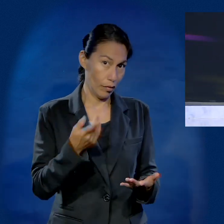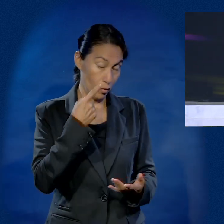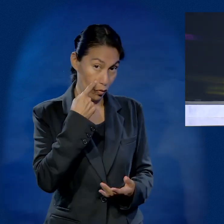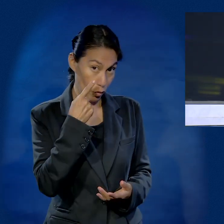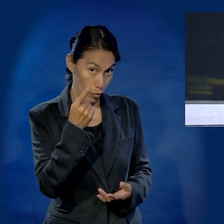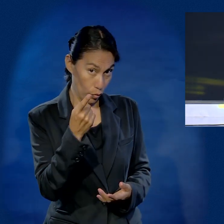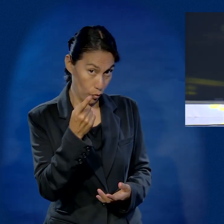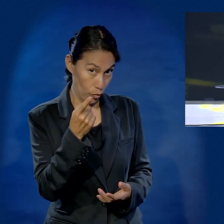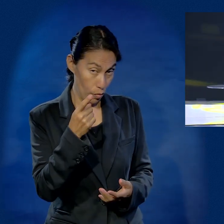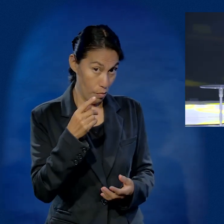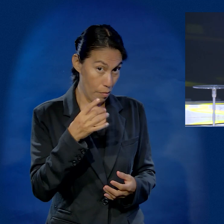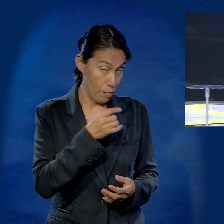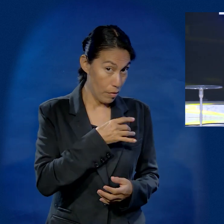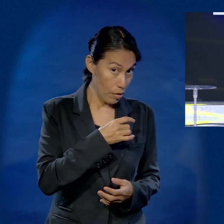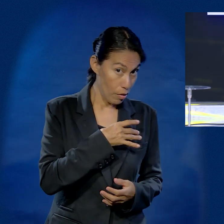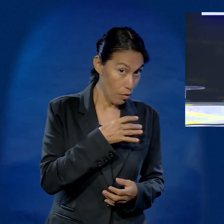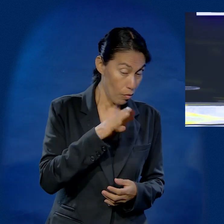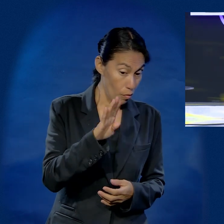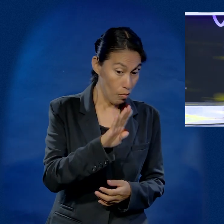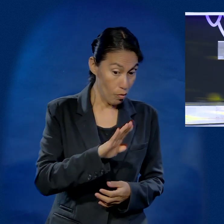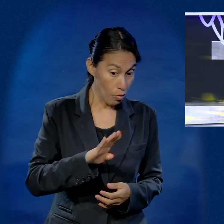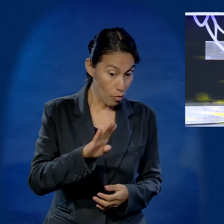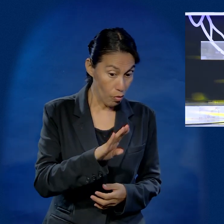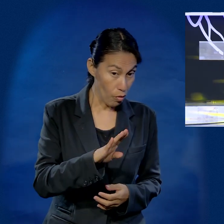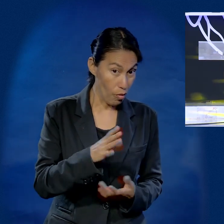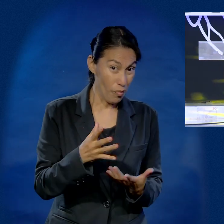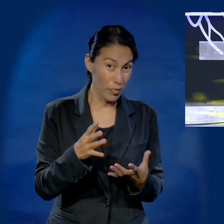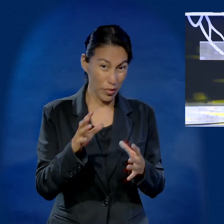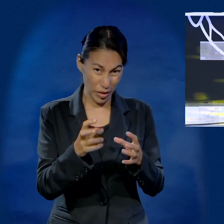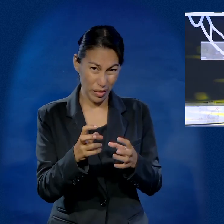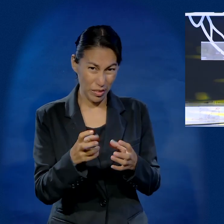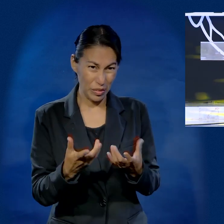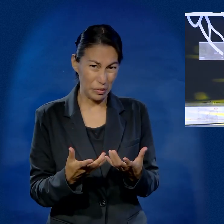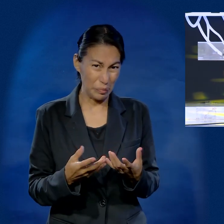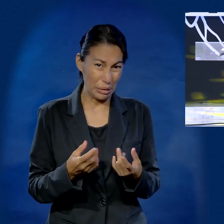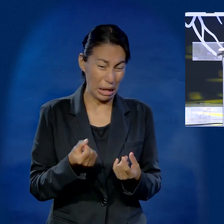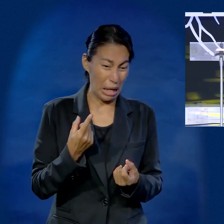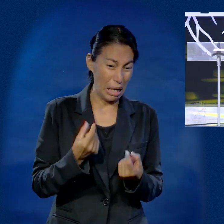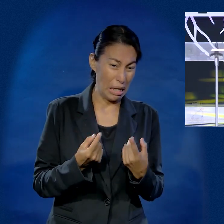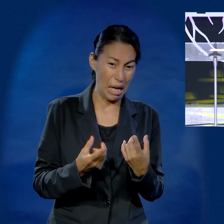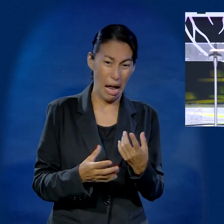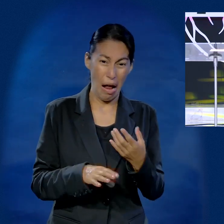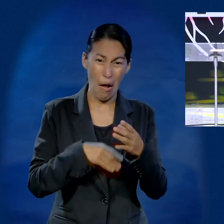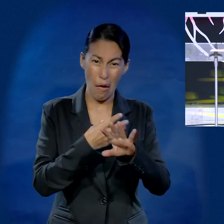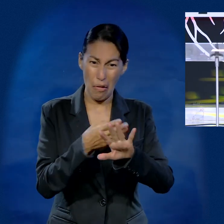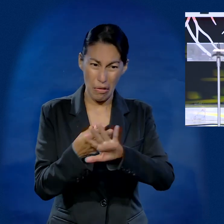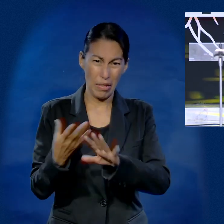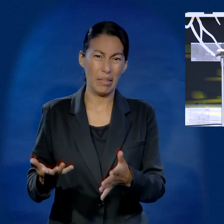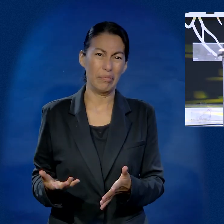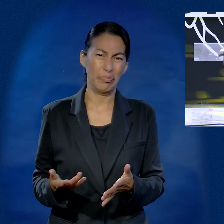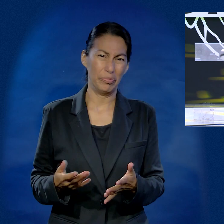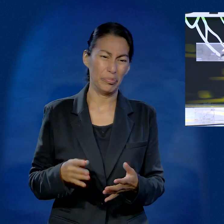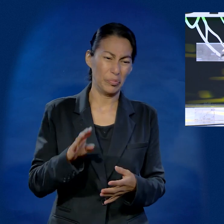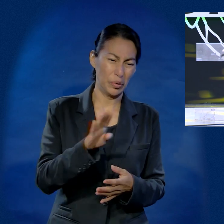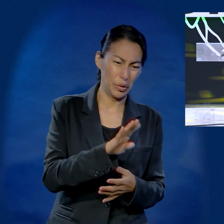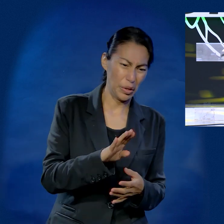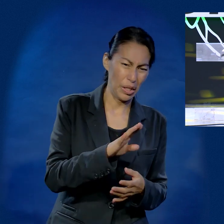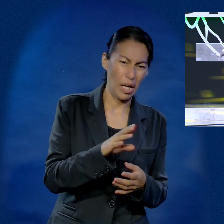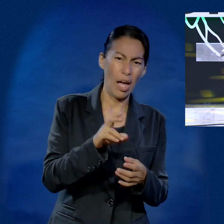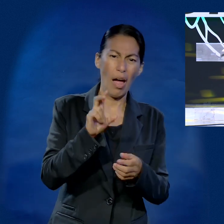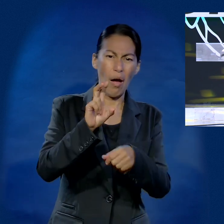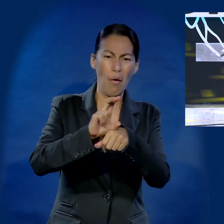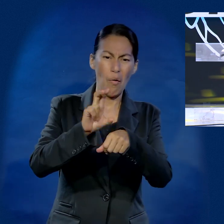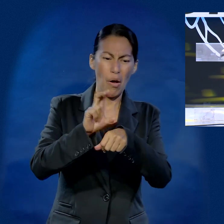usted se meta en eso. Dios es poderoso y cuida de sus hijos. Nunca tenga miedo a la hechicería y